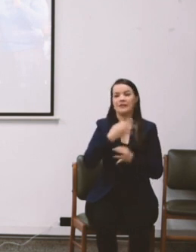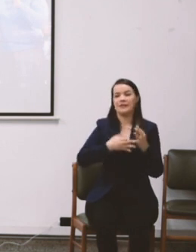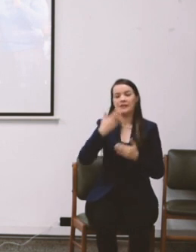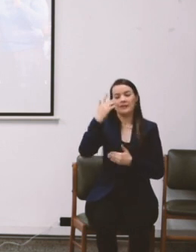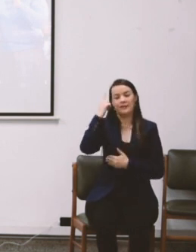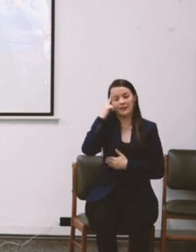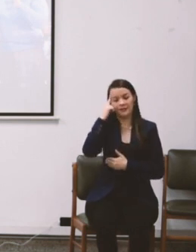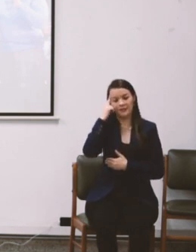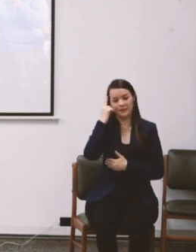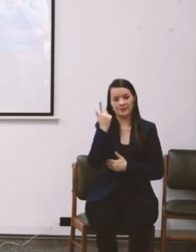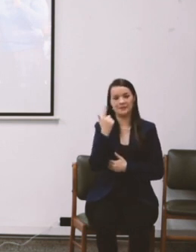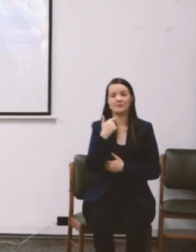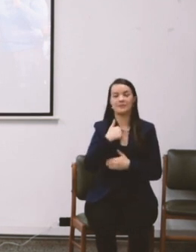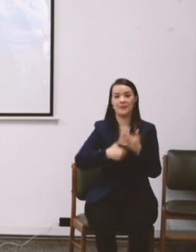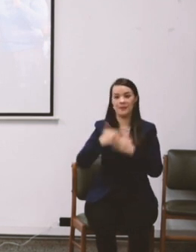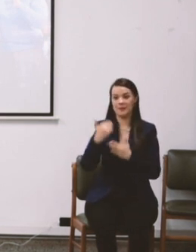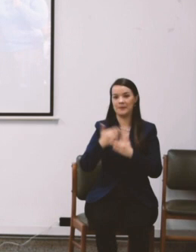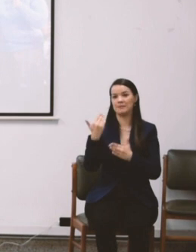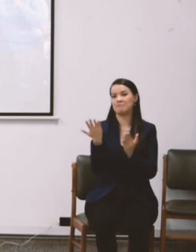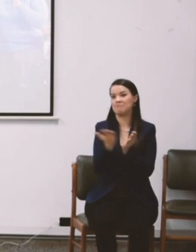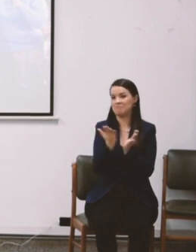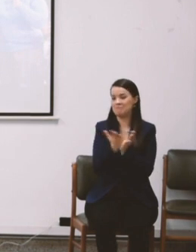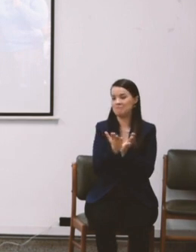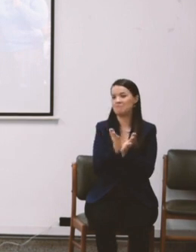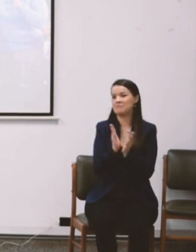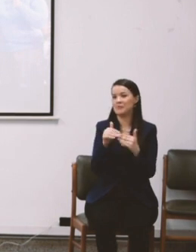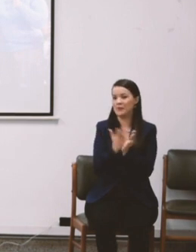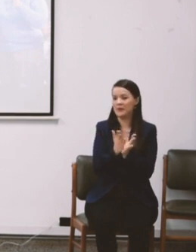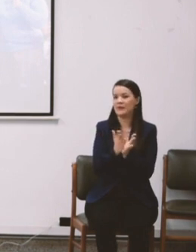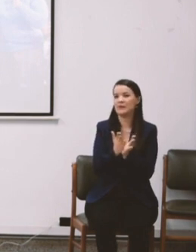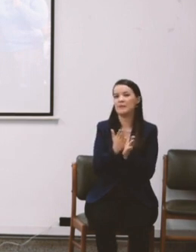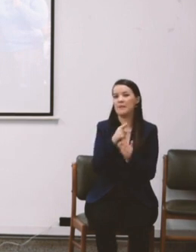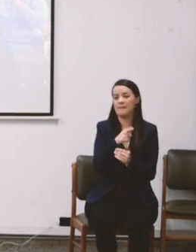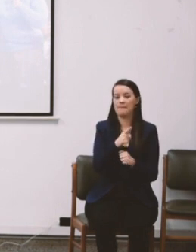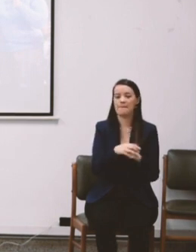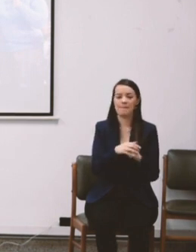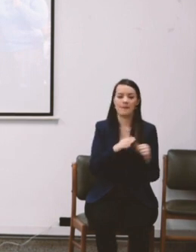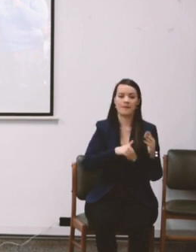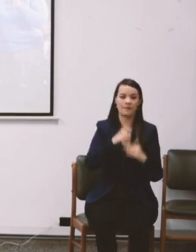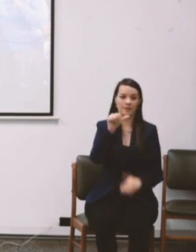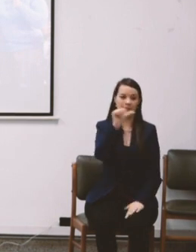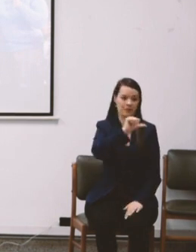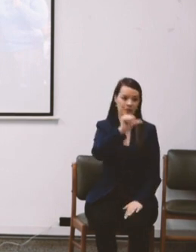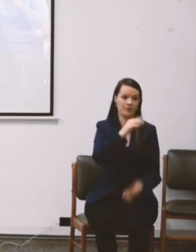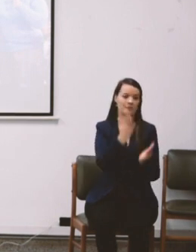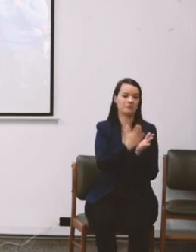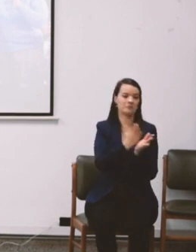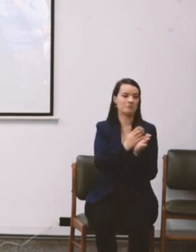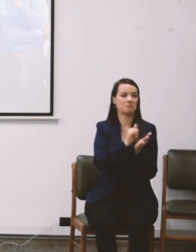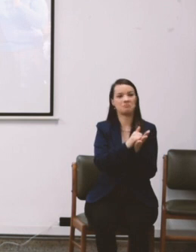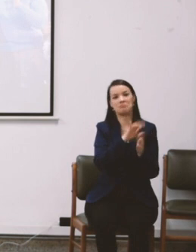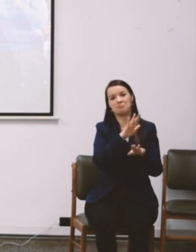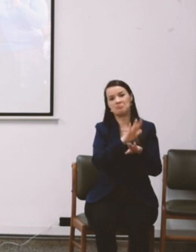iba o sea, estaba iniciando el ciclo escolar y como por allá se inicia en agosto y entonces se hace las tardeadas